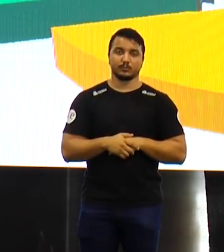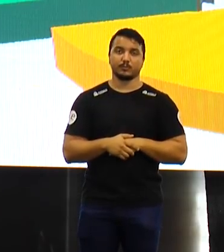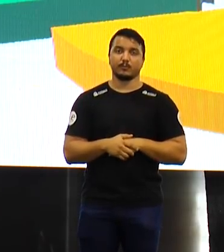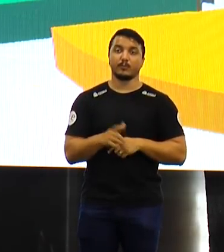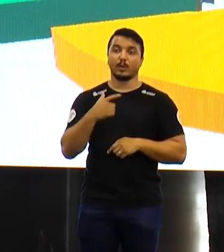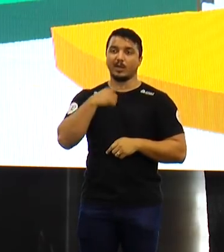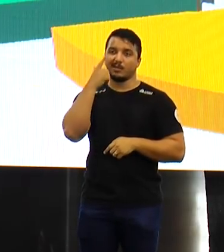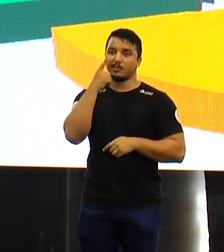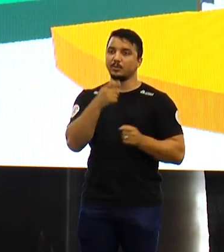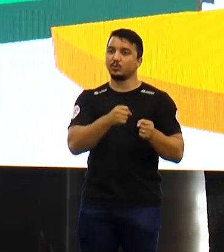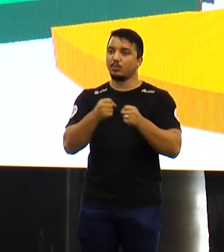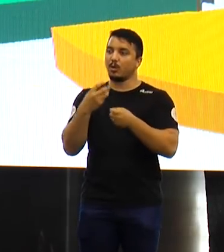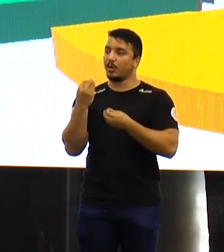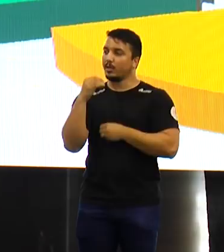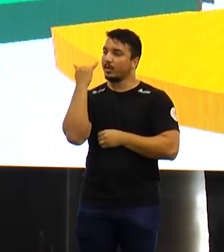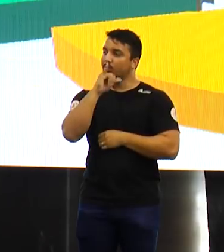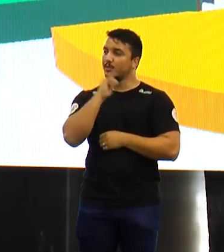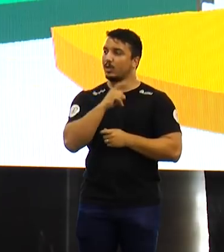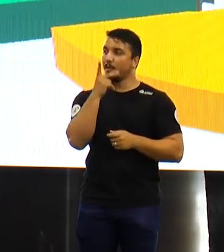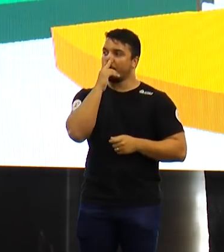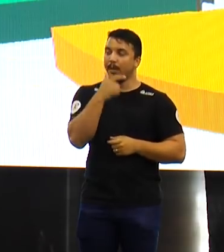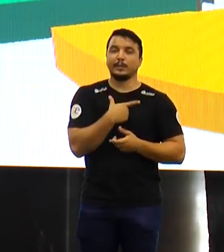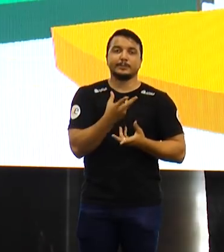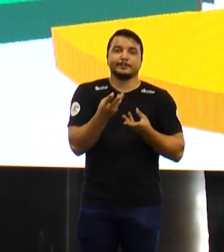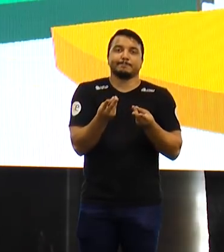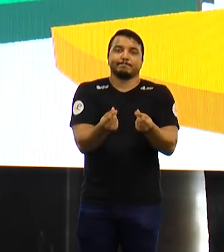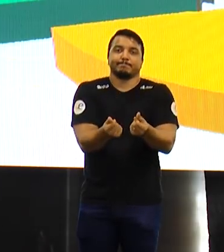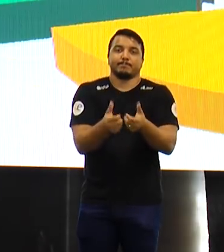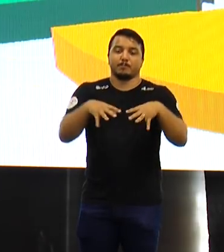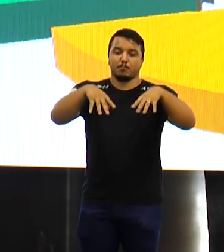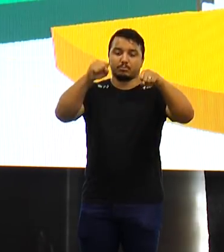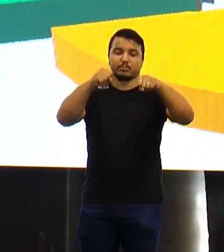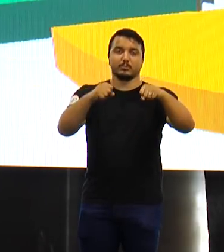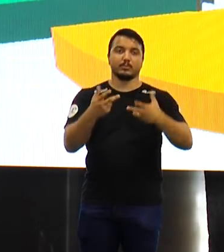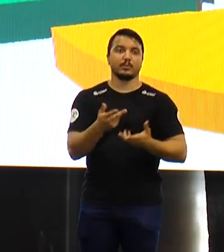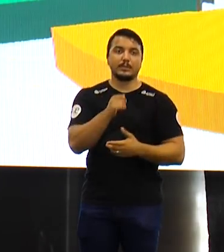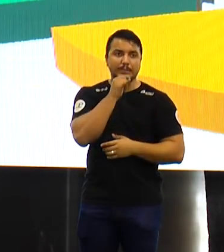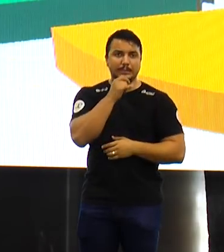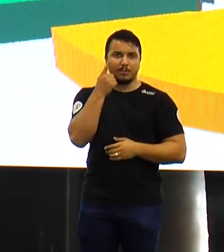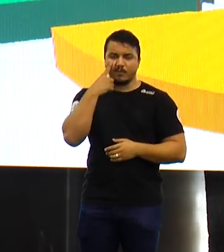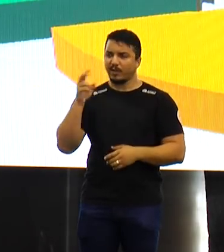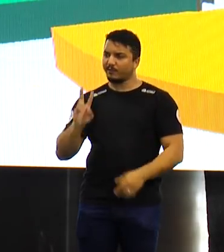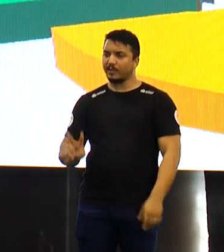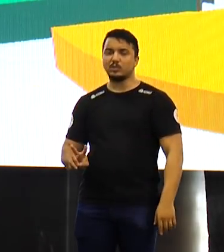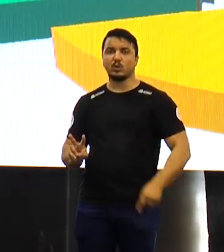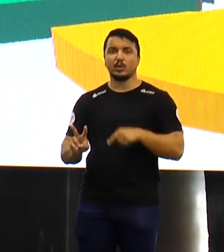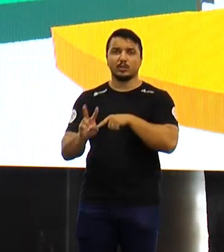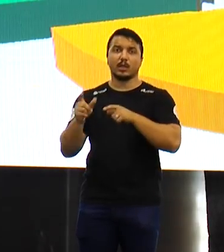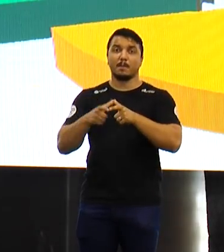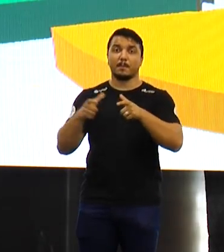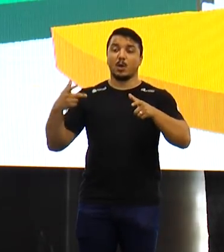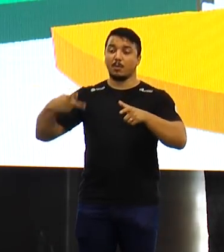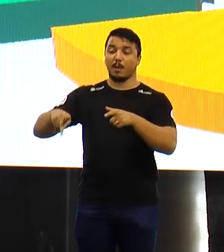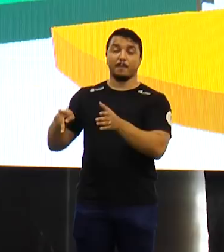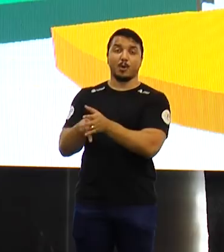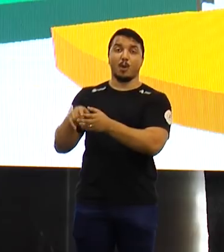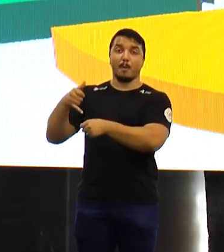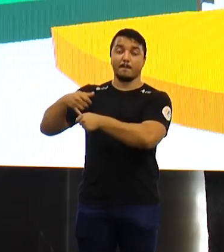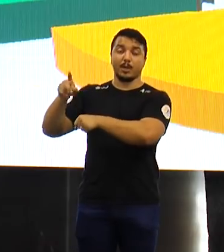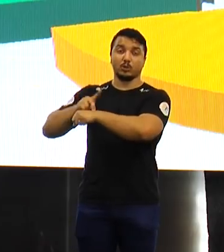energético, o Brasil ter crise de apagão. É tão vergonhoso quanto a gente, por exemplo, vê na Venezuela. A maior reserva do mundo de